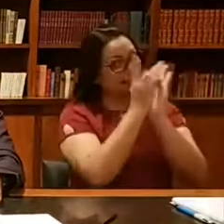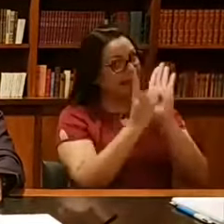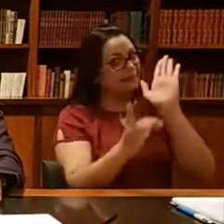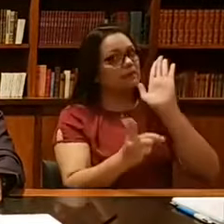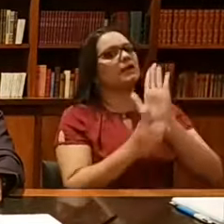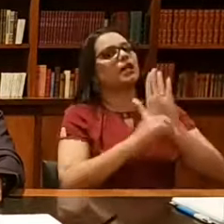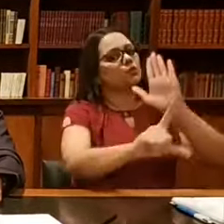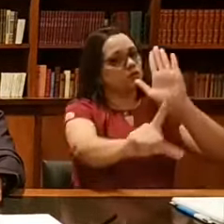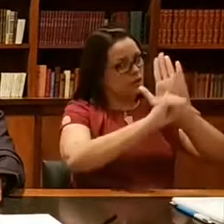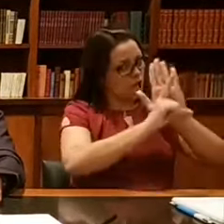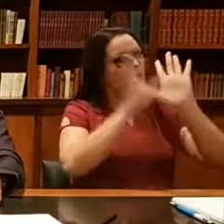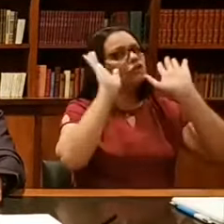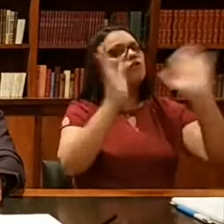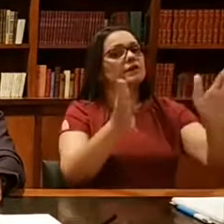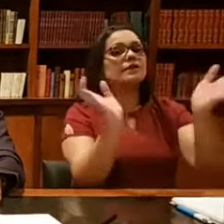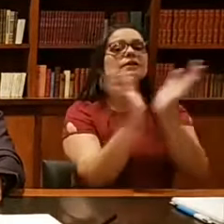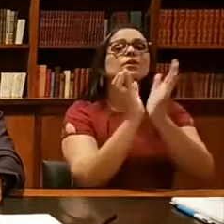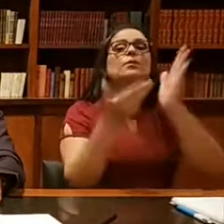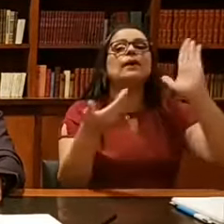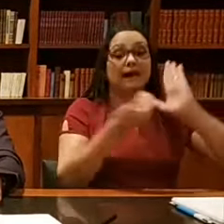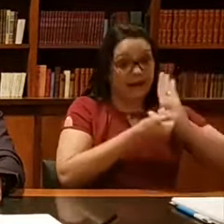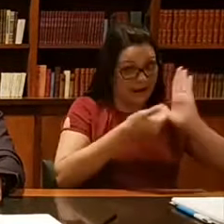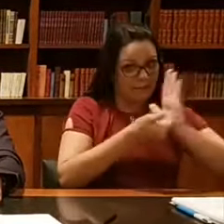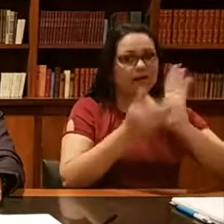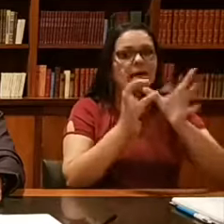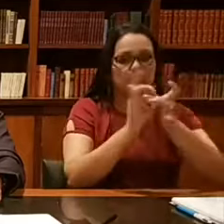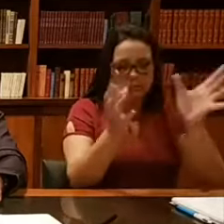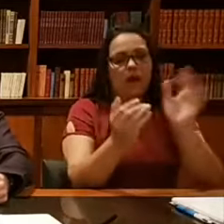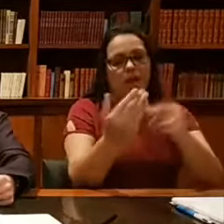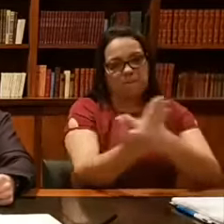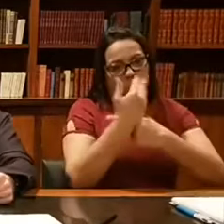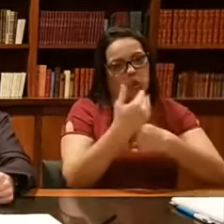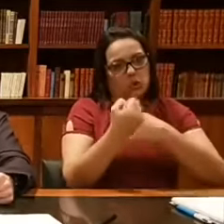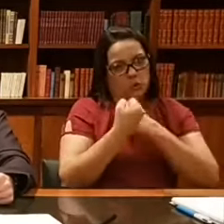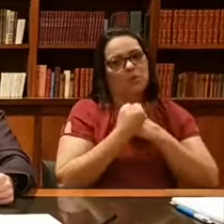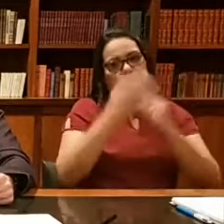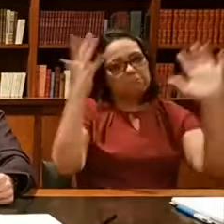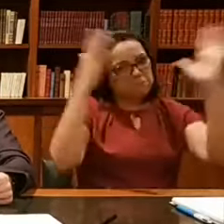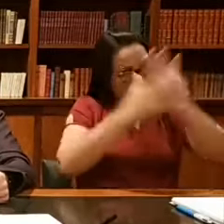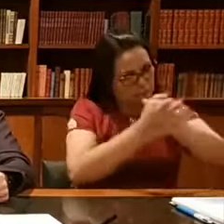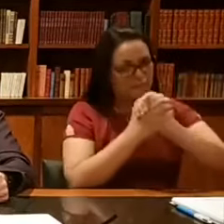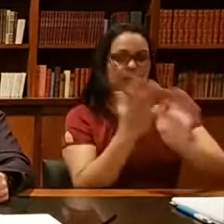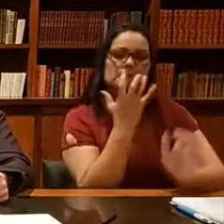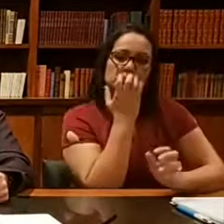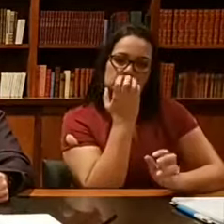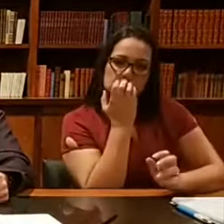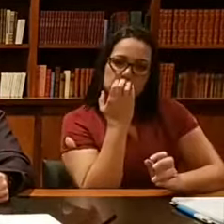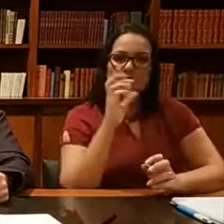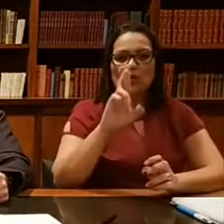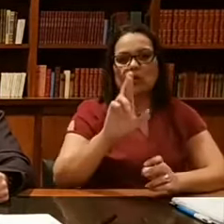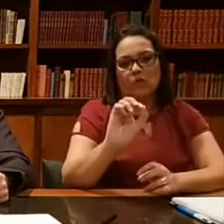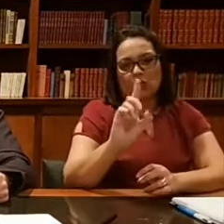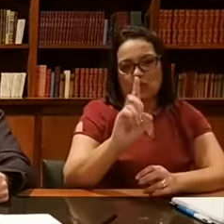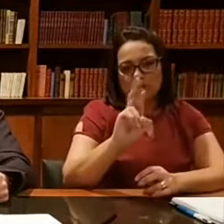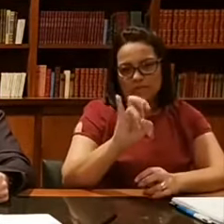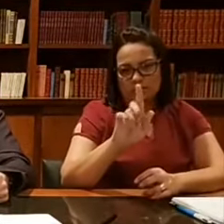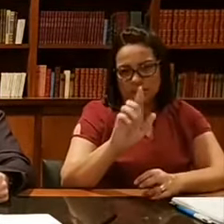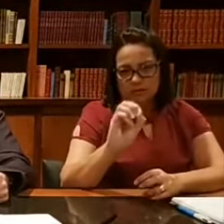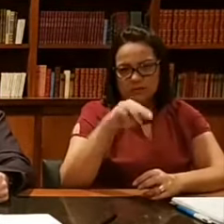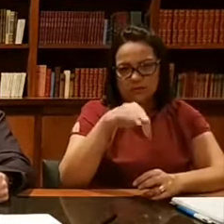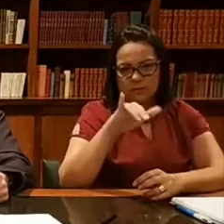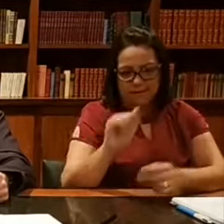lei. Teve o apoio do governo da Câmara, Rodrigo Maia. Os parabéns a Rodrigo Maia, parabéns a Davi Alcolumbre. Foram bastante